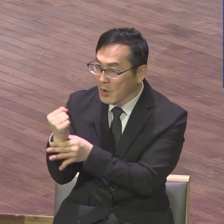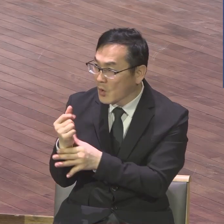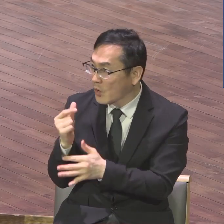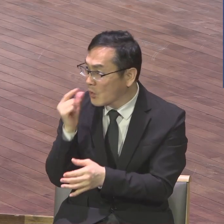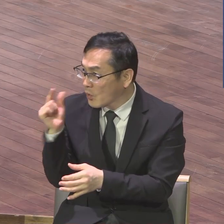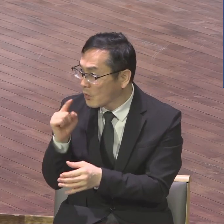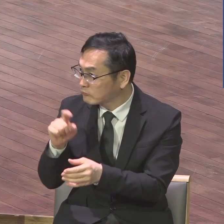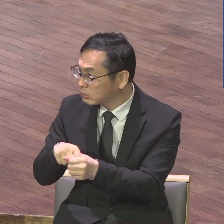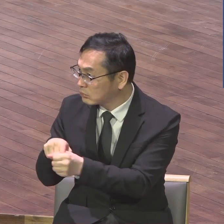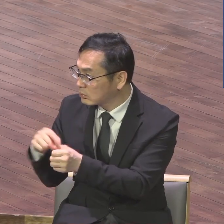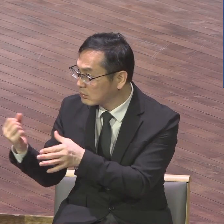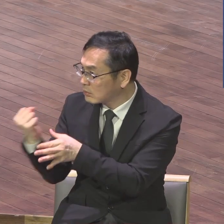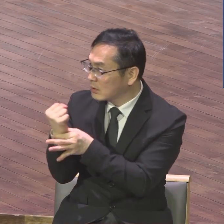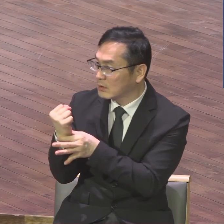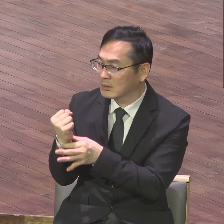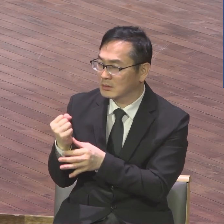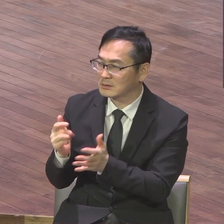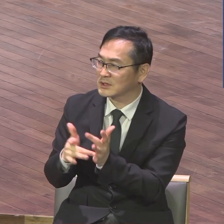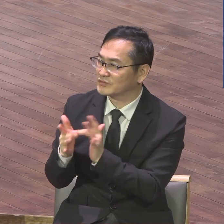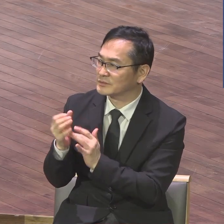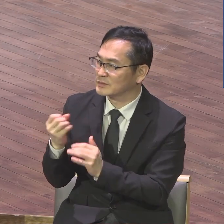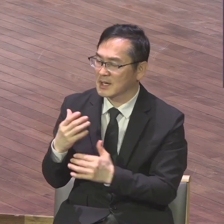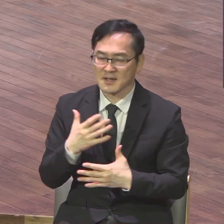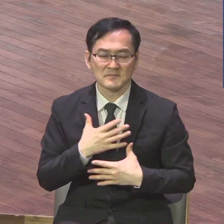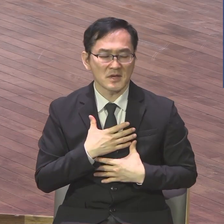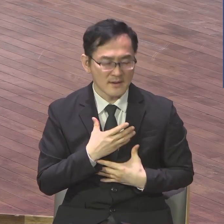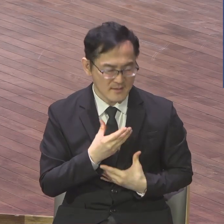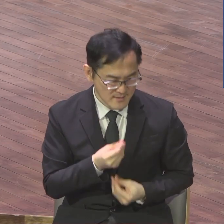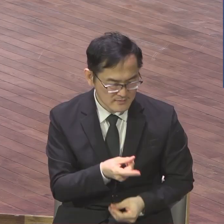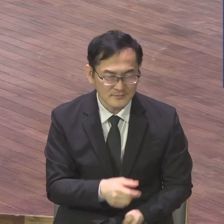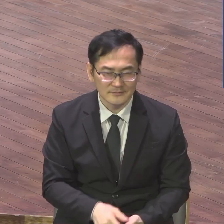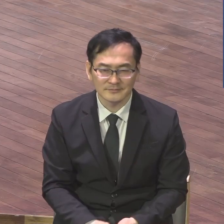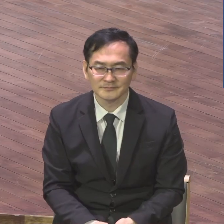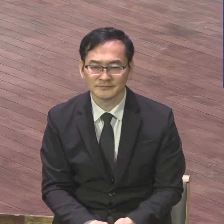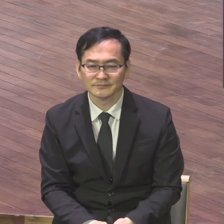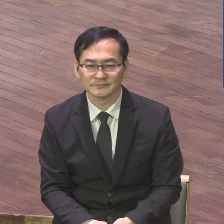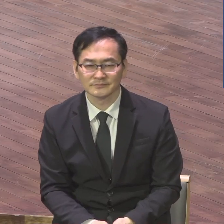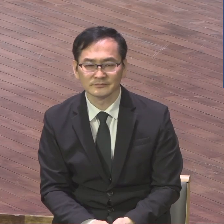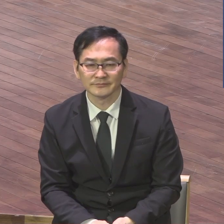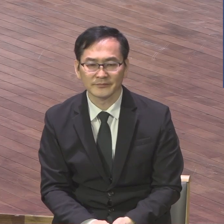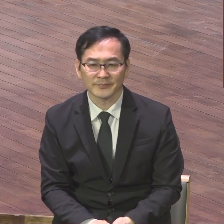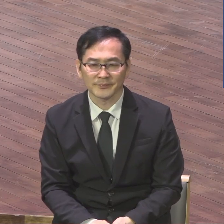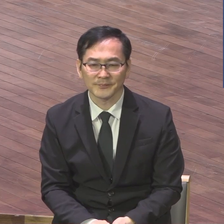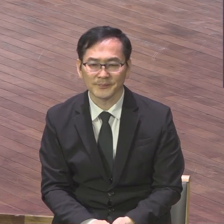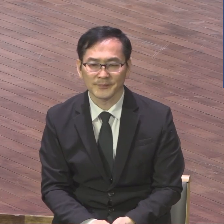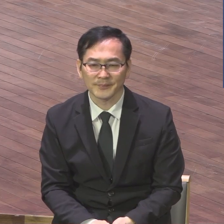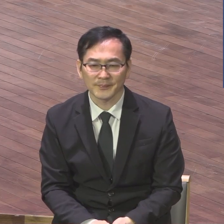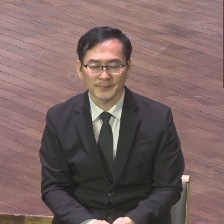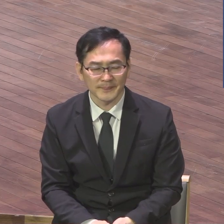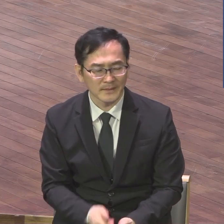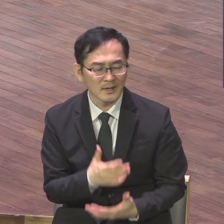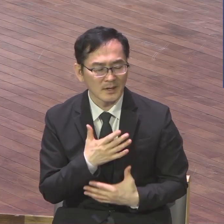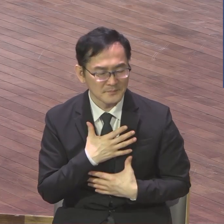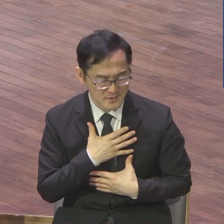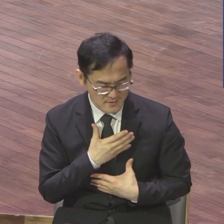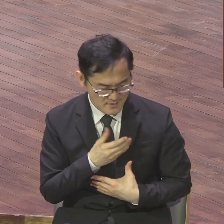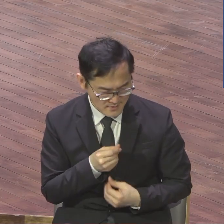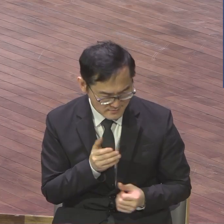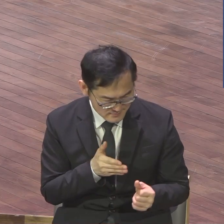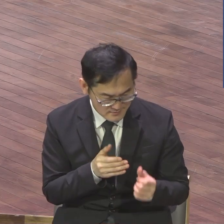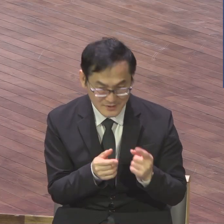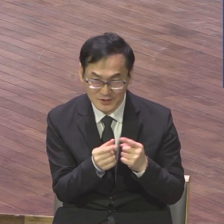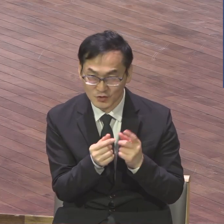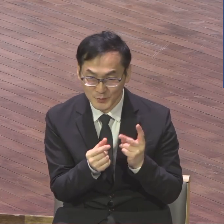그리고 두 번째 메시지를 전합니다. 그 첫 번째가 평강의 삶을 살아라 라고 하시고, 다른